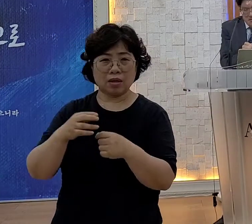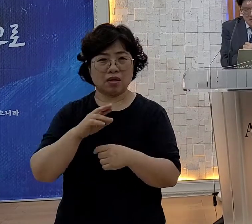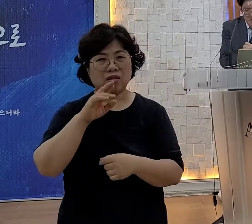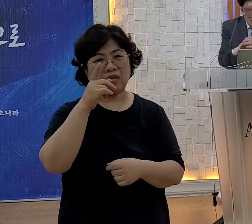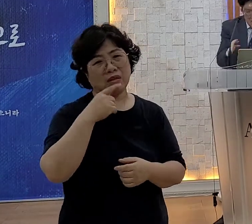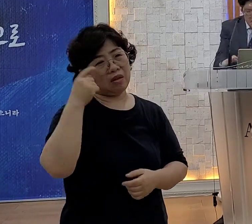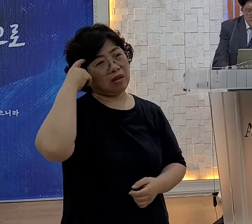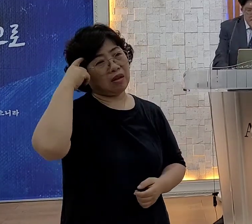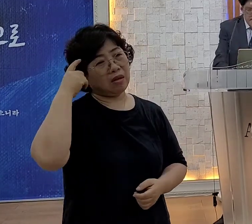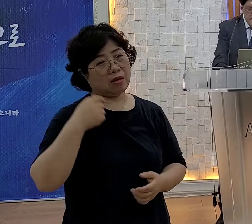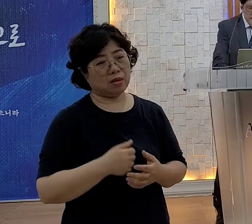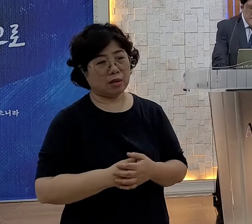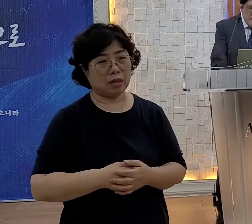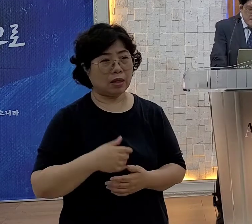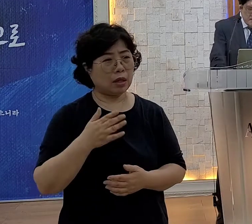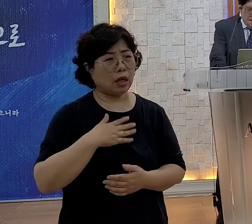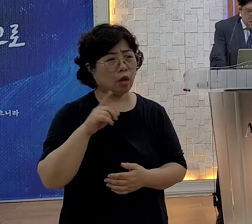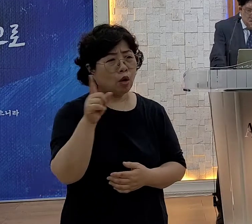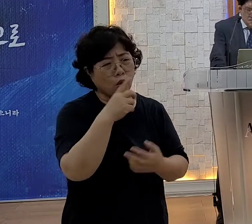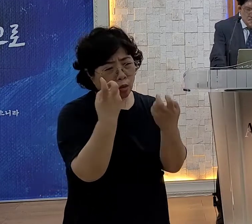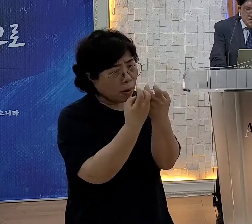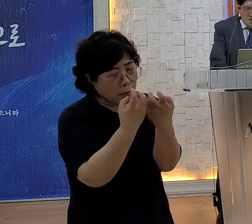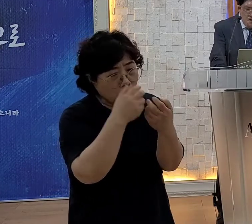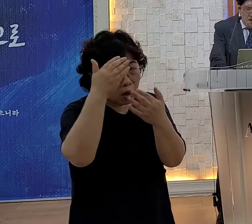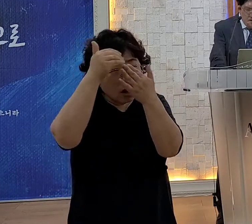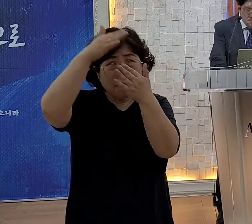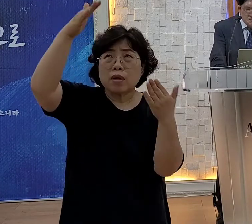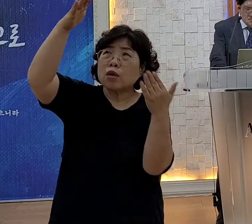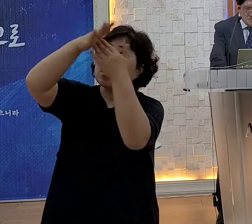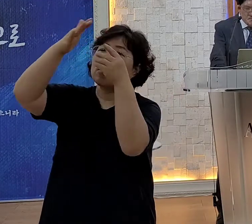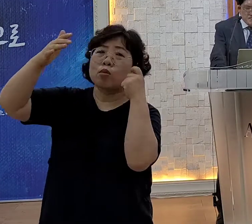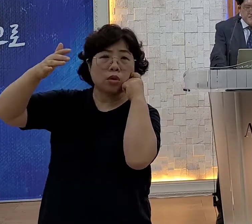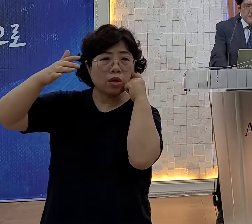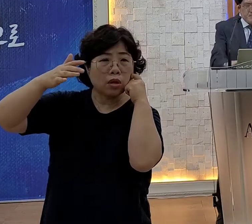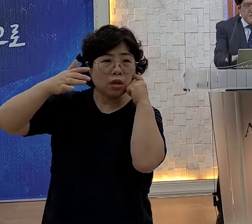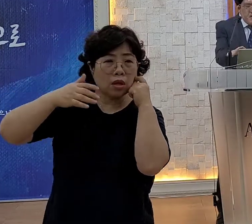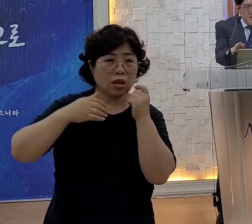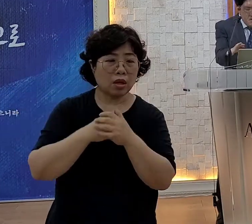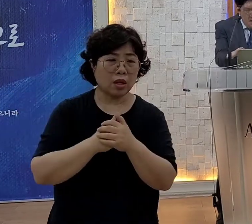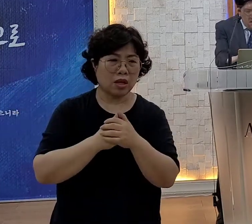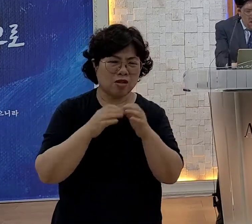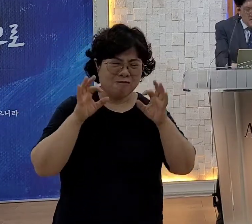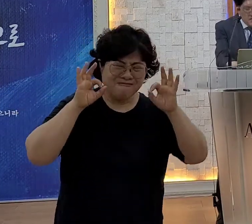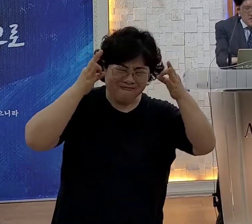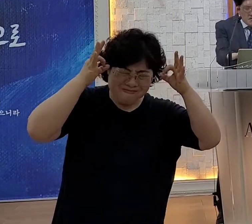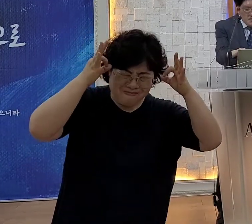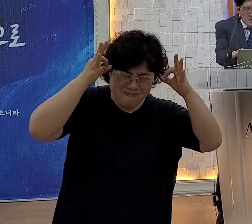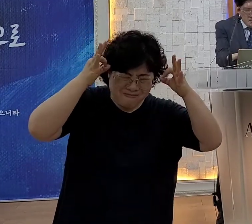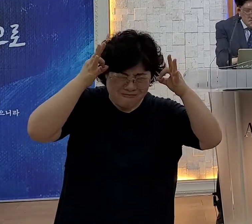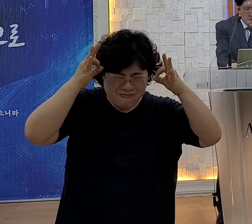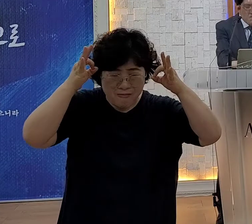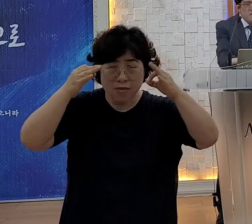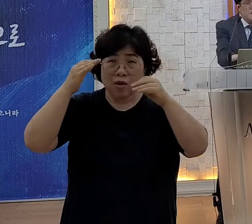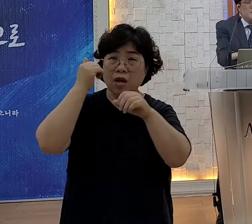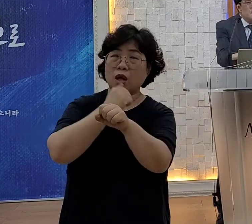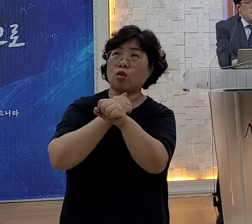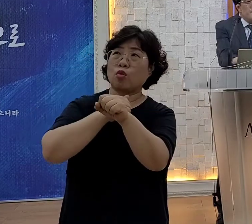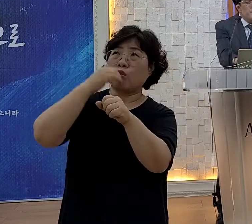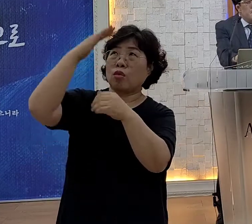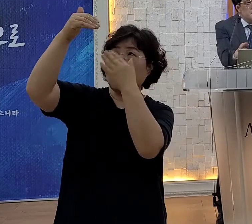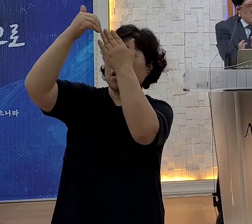이 말이죠. 그러니까, 마찬가지입니다. 하나님은 이 하늘에서